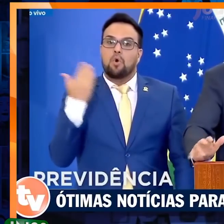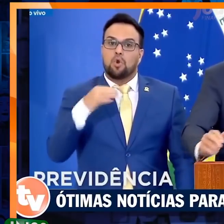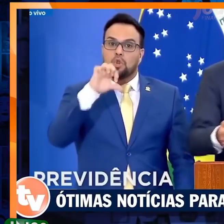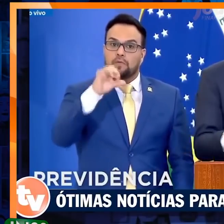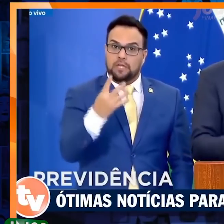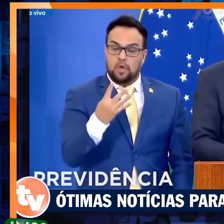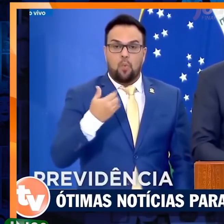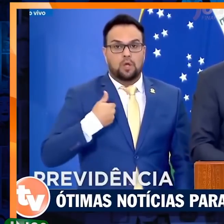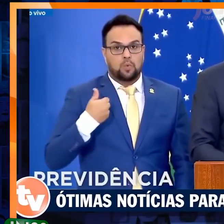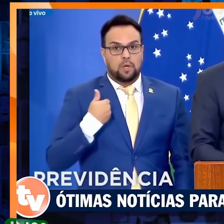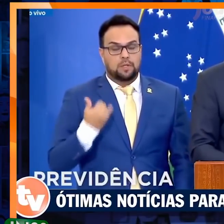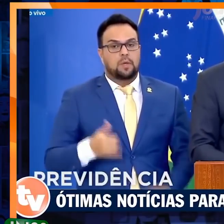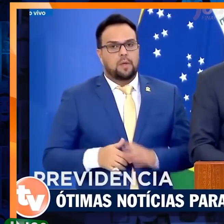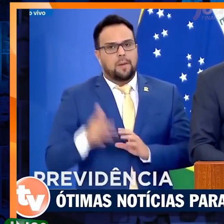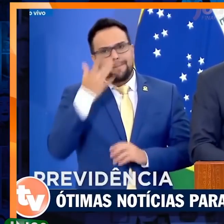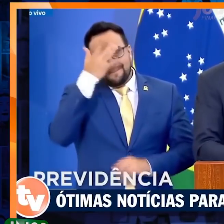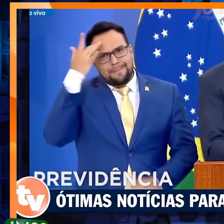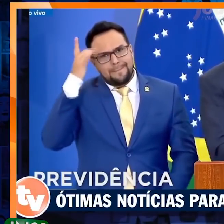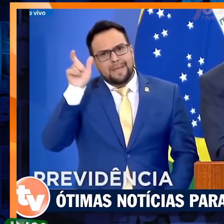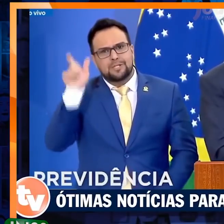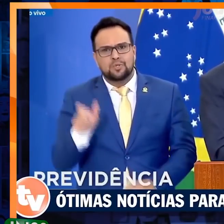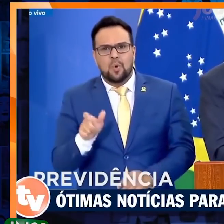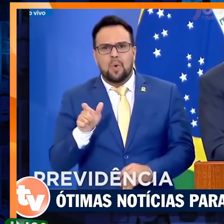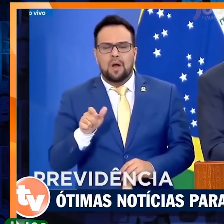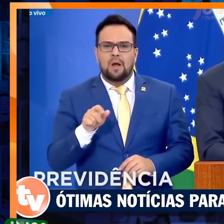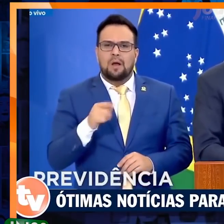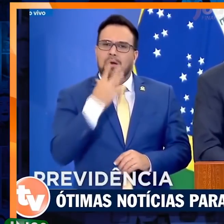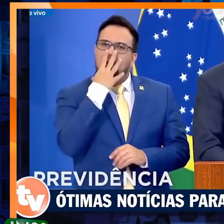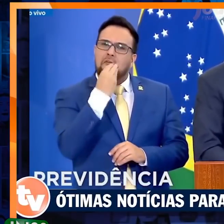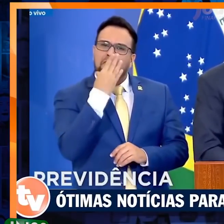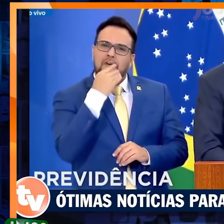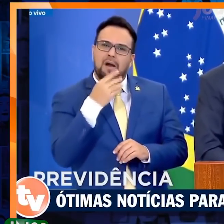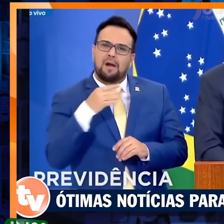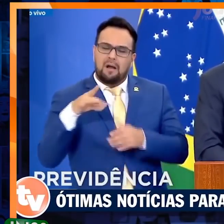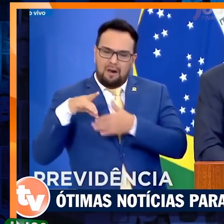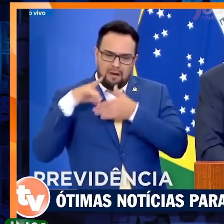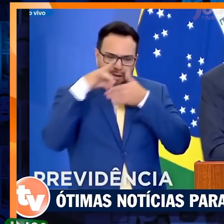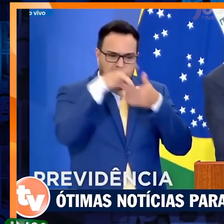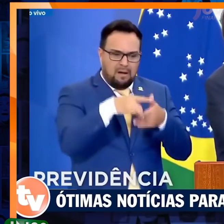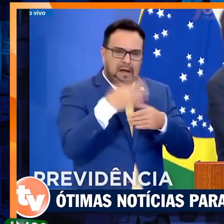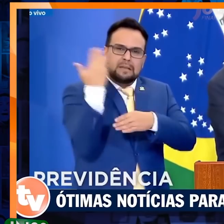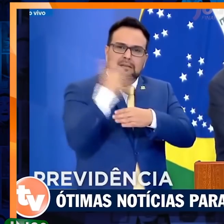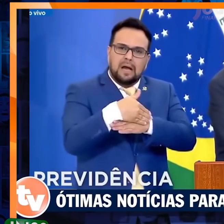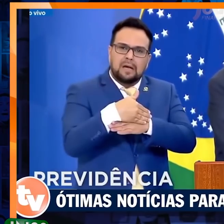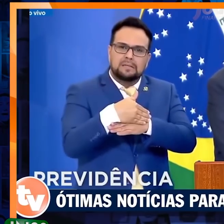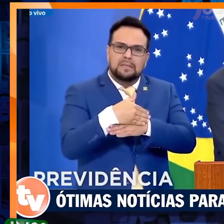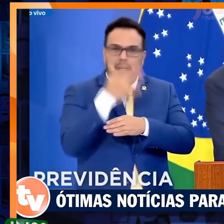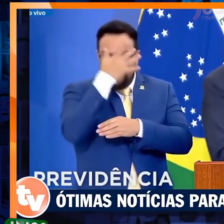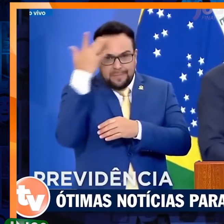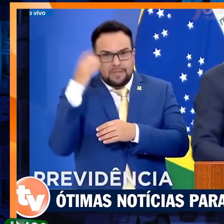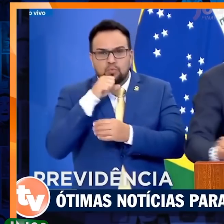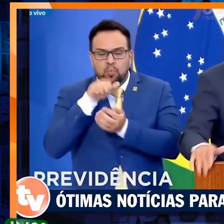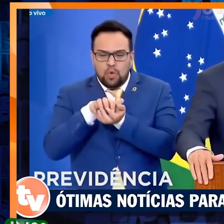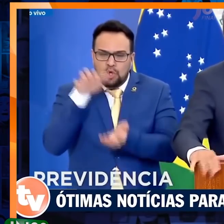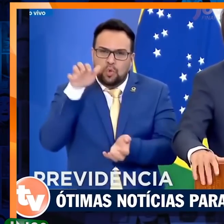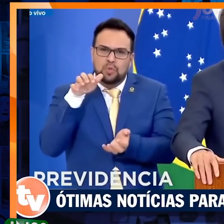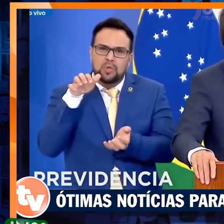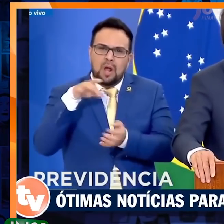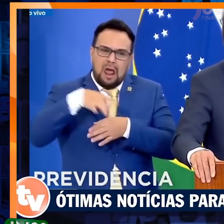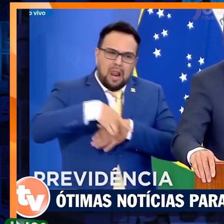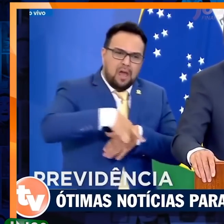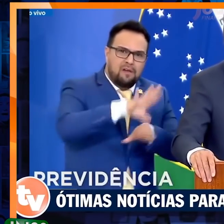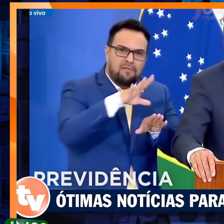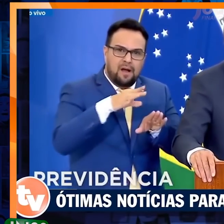pegar uma pessoa dessa botar na van num carro de taxi para fazer uma prova de vida é um ato de